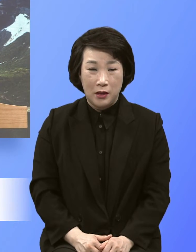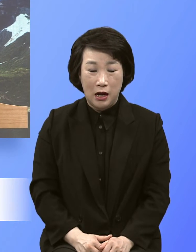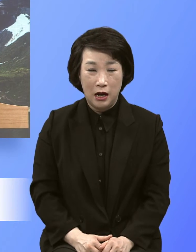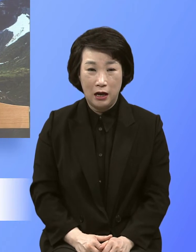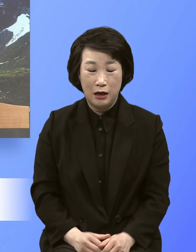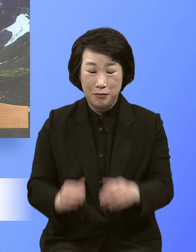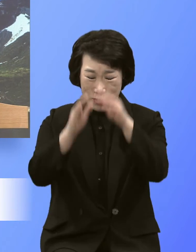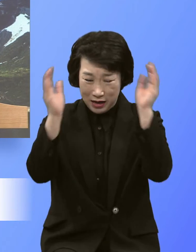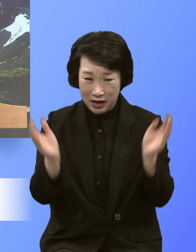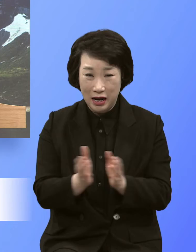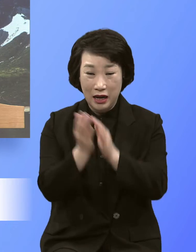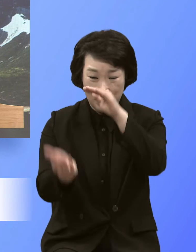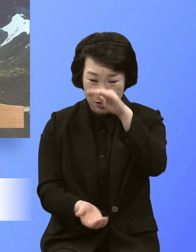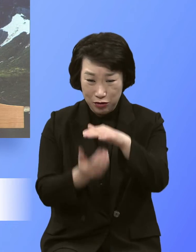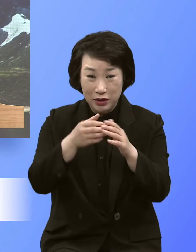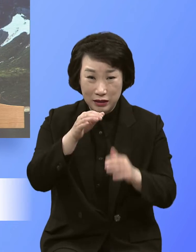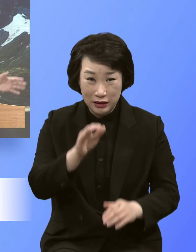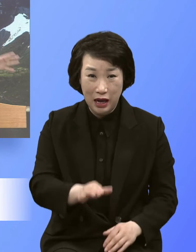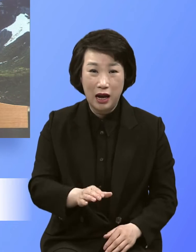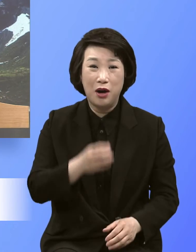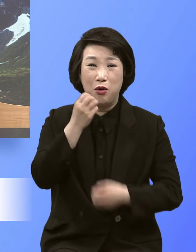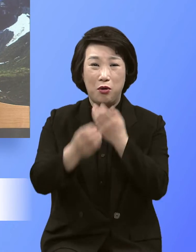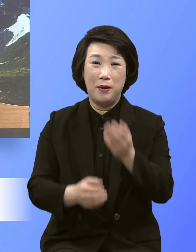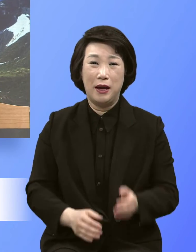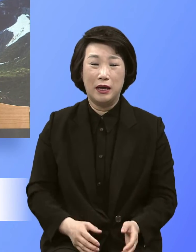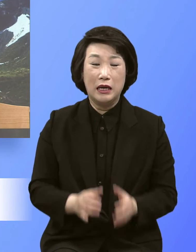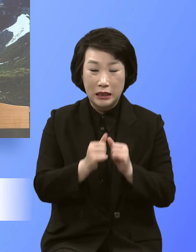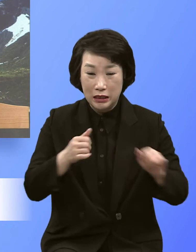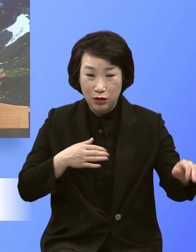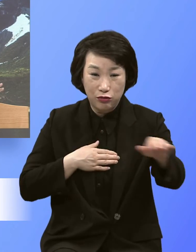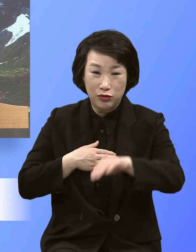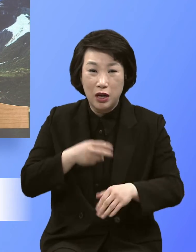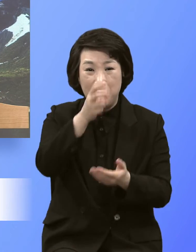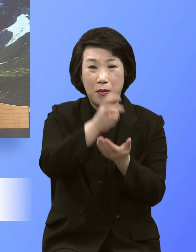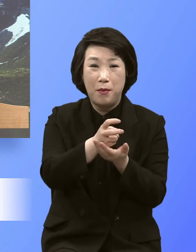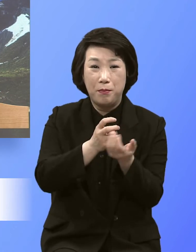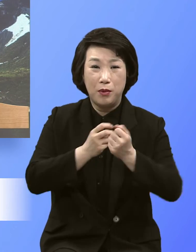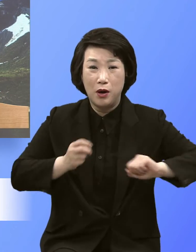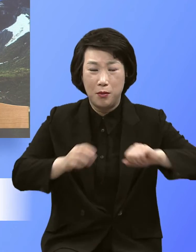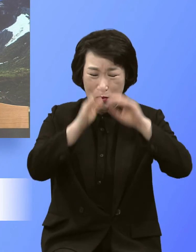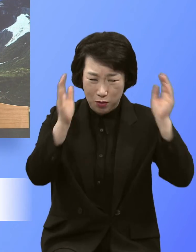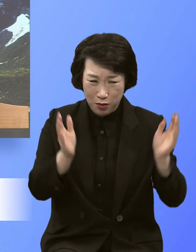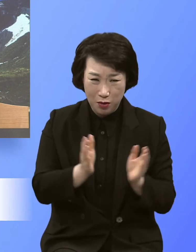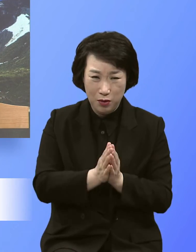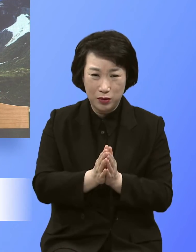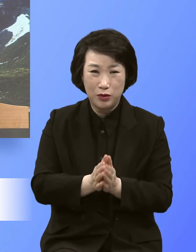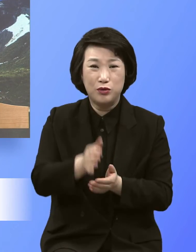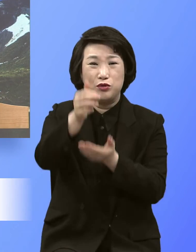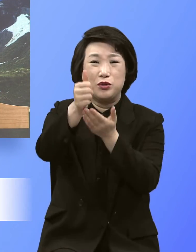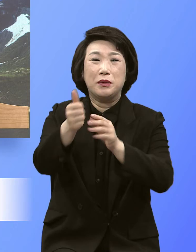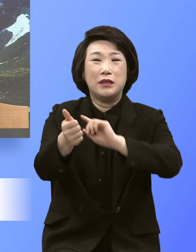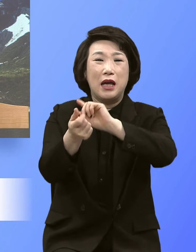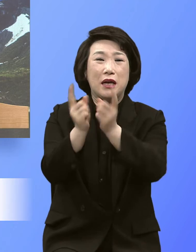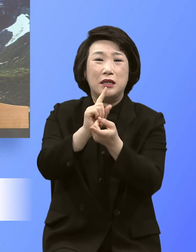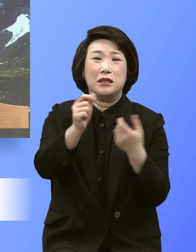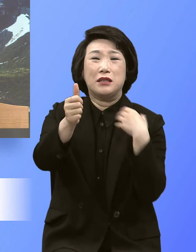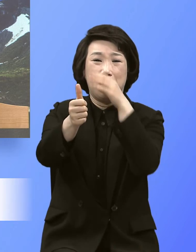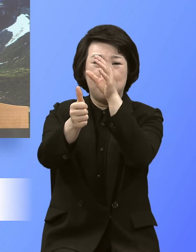다 이루었다 이 말이야. 우리의 인류의 질서 파괴한 모든 것을 다